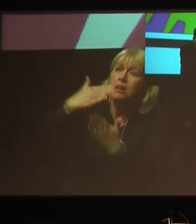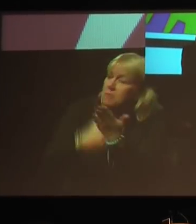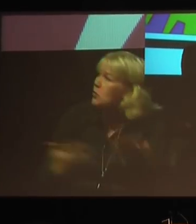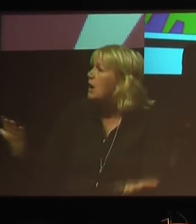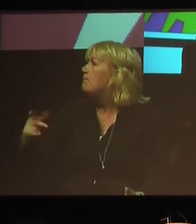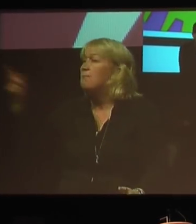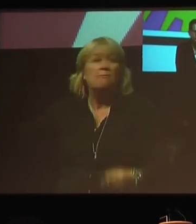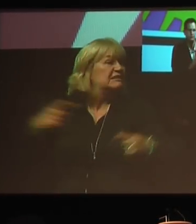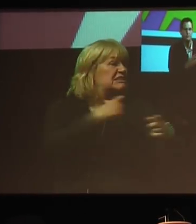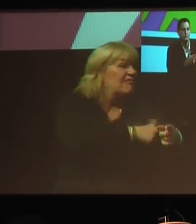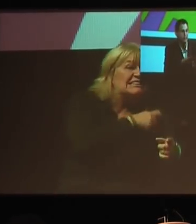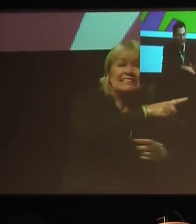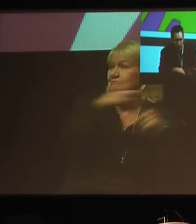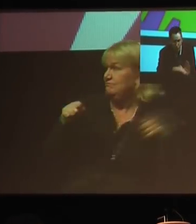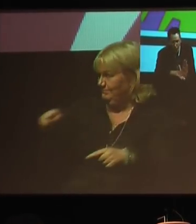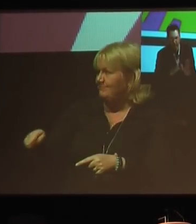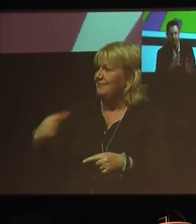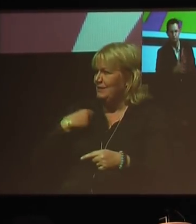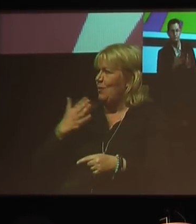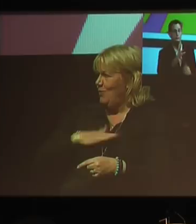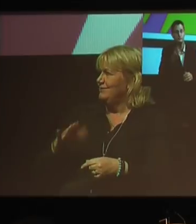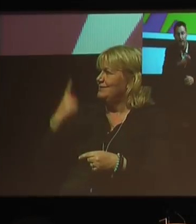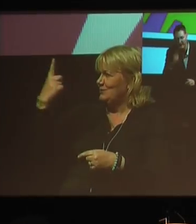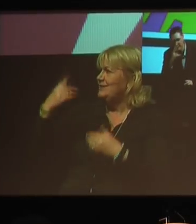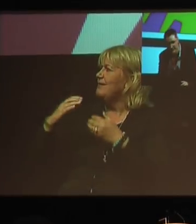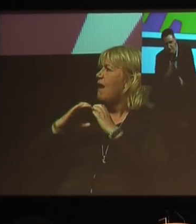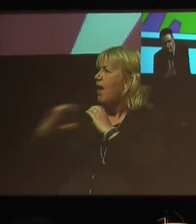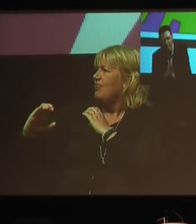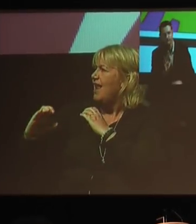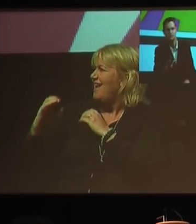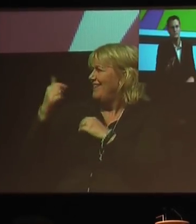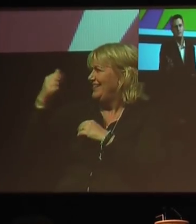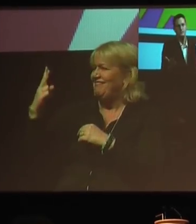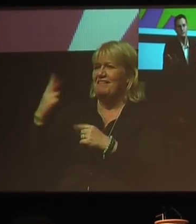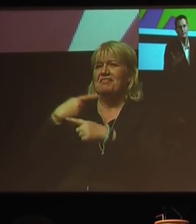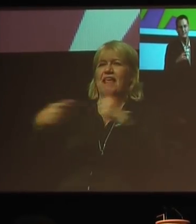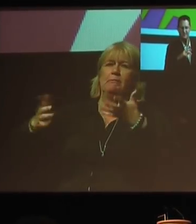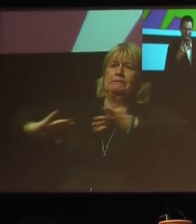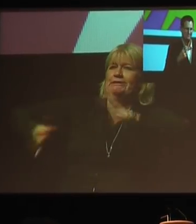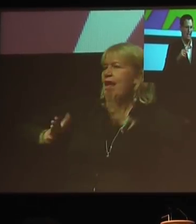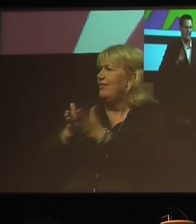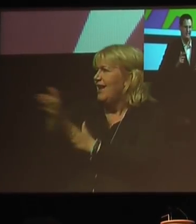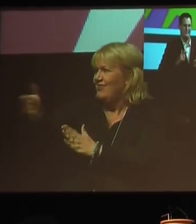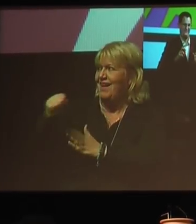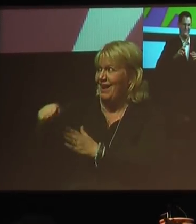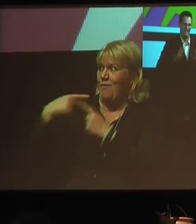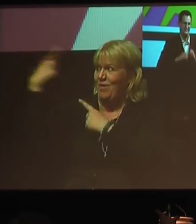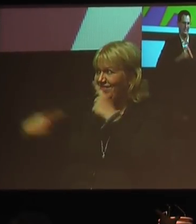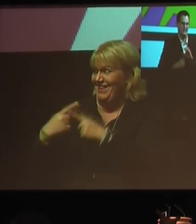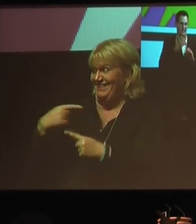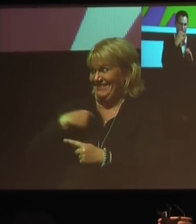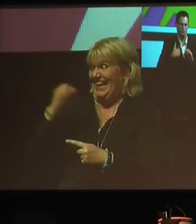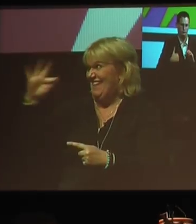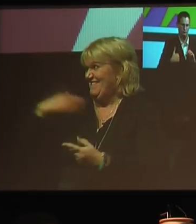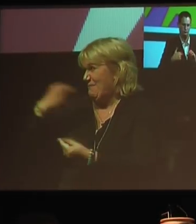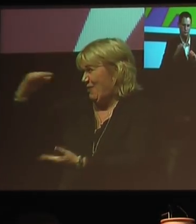Und ich möchte einfach, dass die Gebärdensprachen der unterschiedlichen Länder auch erhalten bleiben